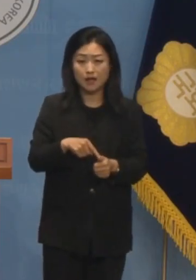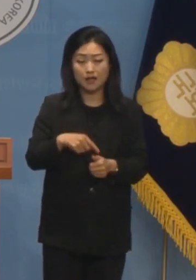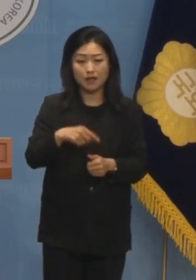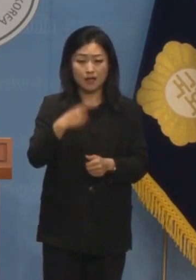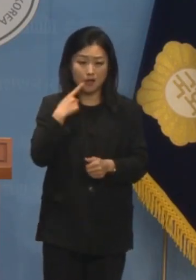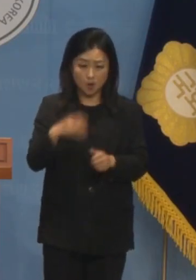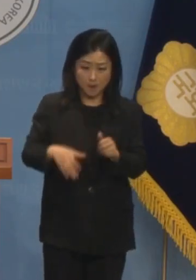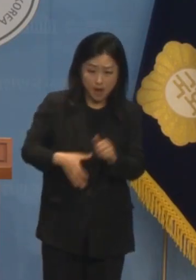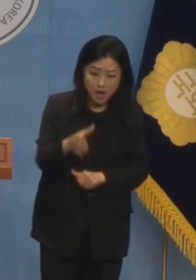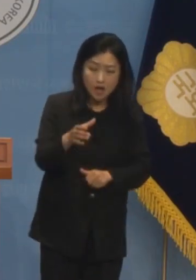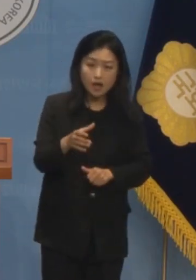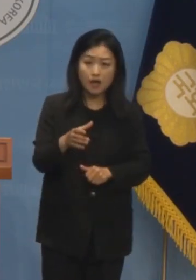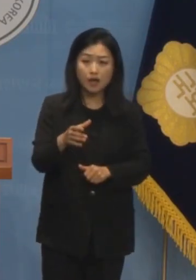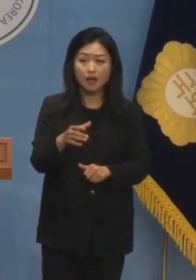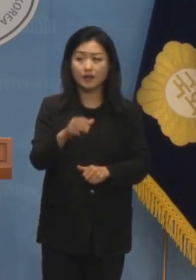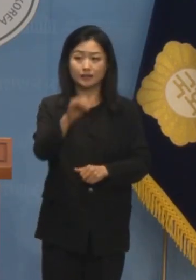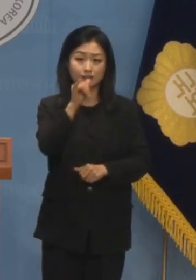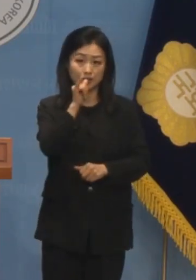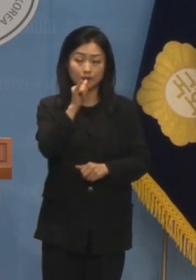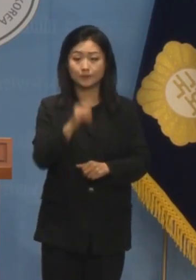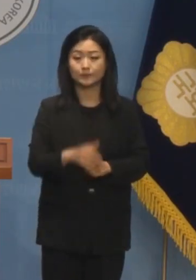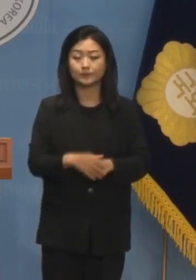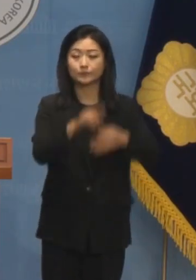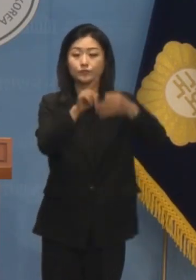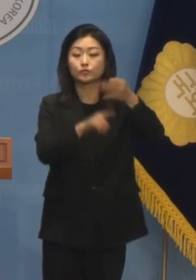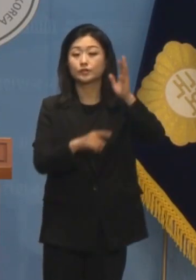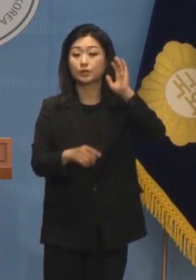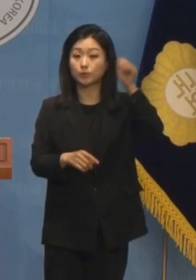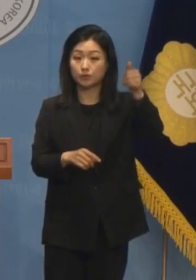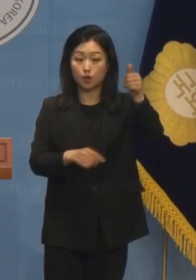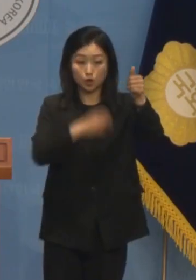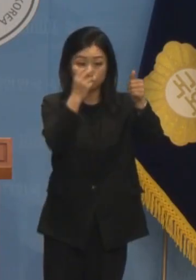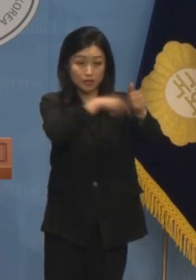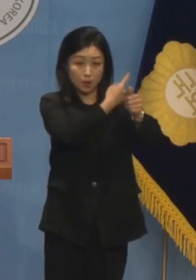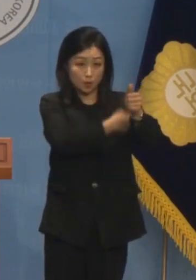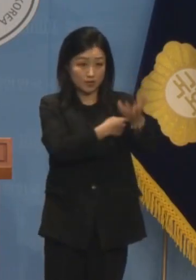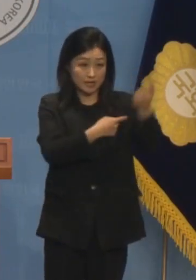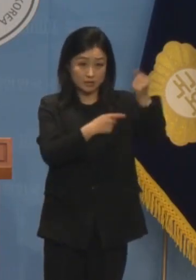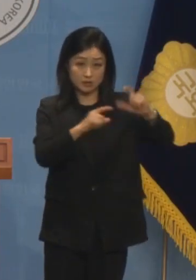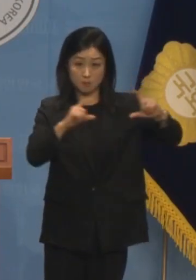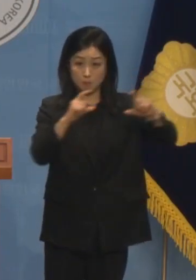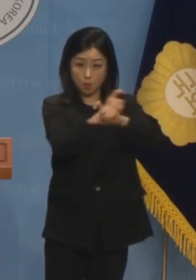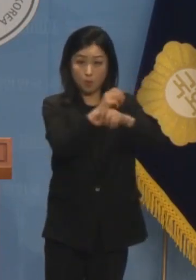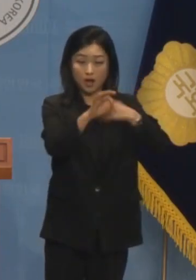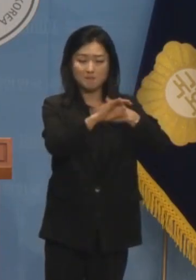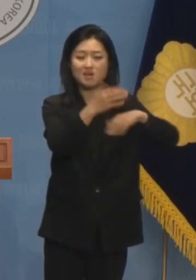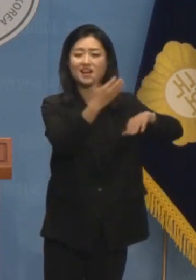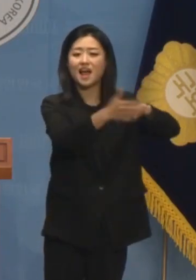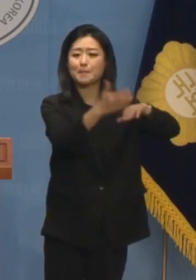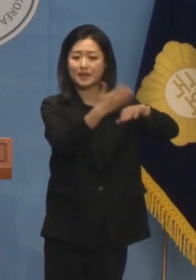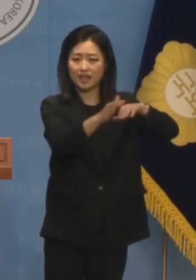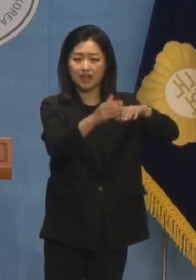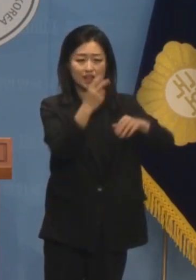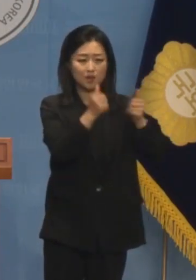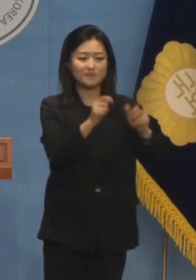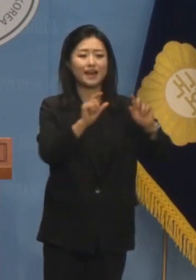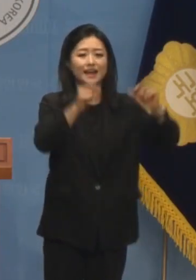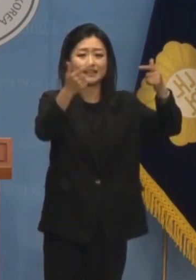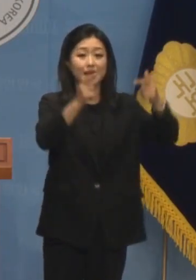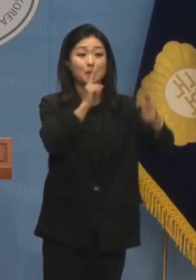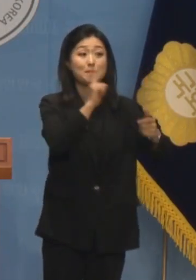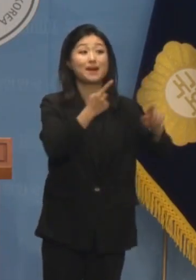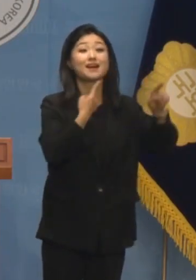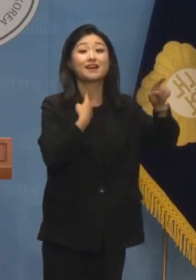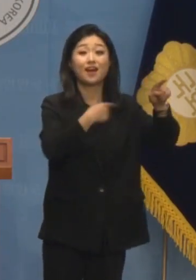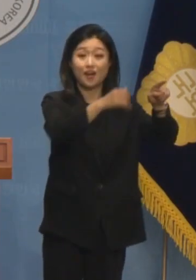공포로 몰아놨습니다. 윤석열 대통령은 수사권을 갖고 보복하면 그게 깡패지 검사냐라고 한 적이